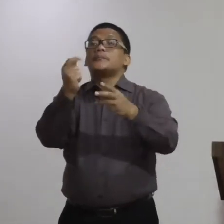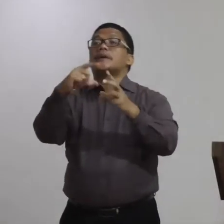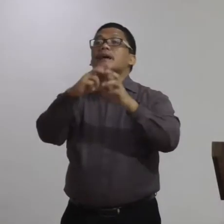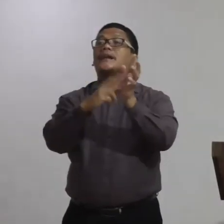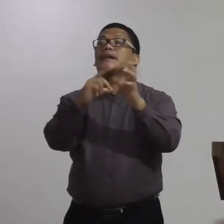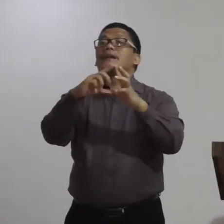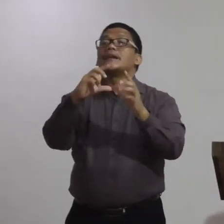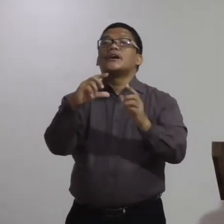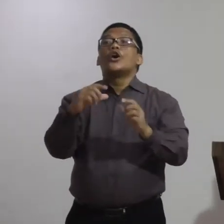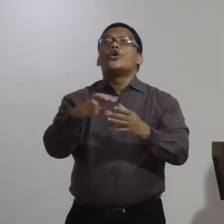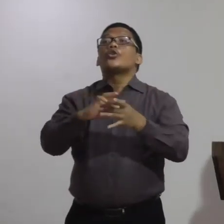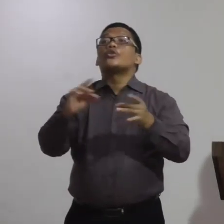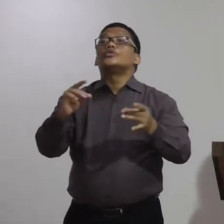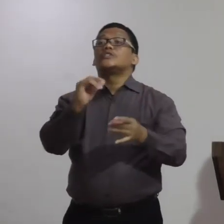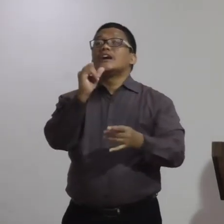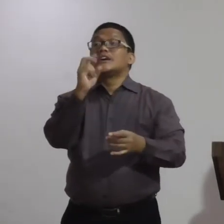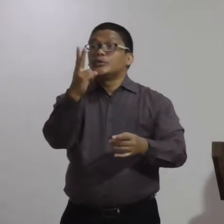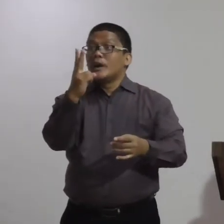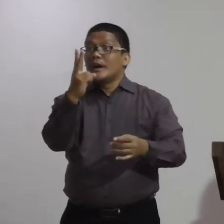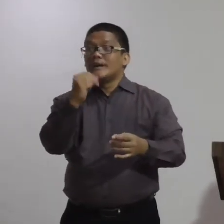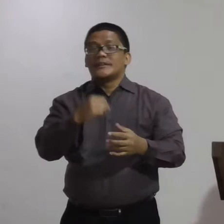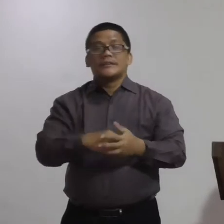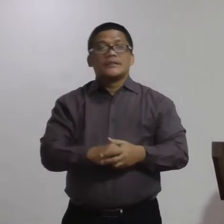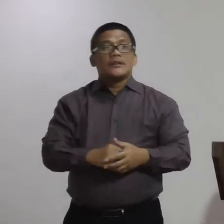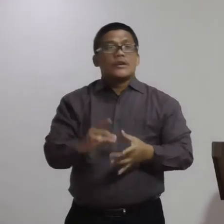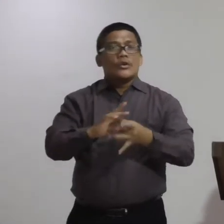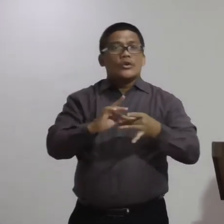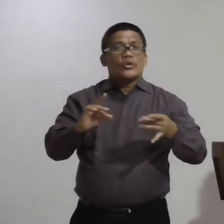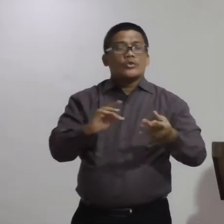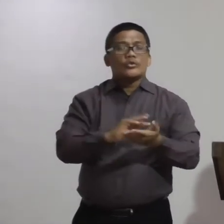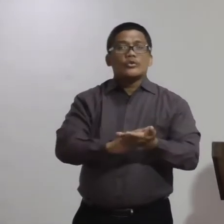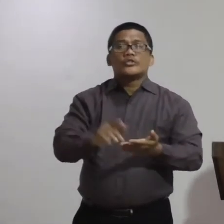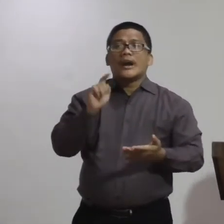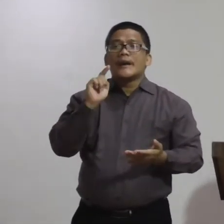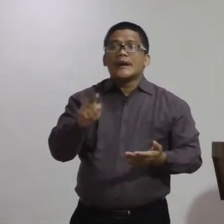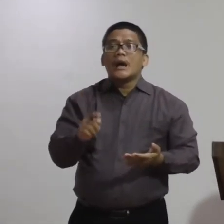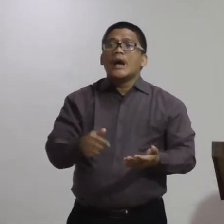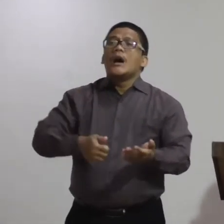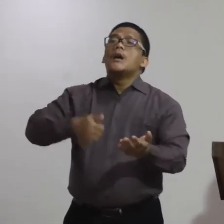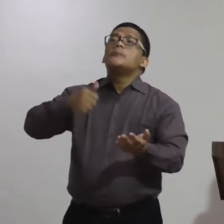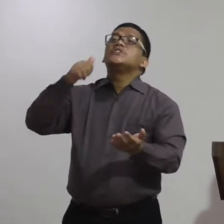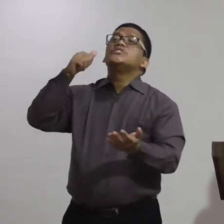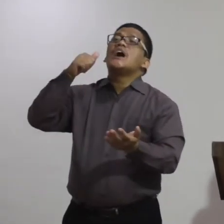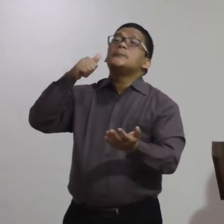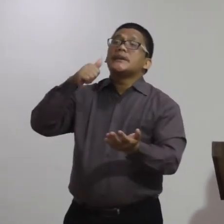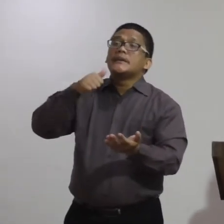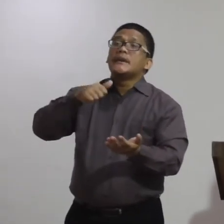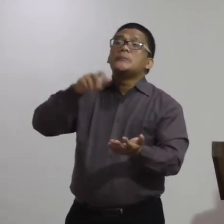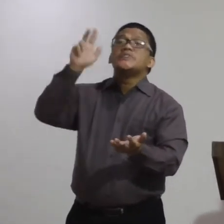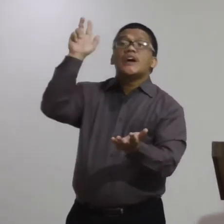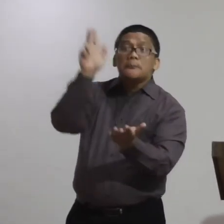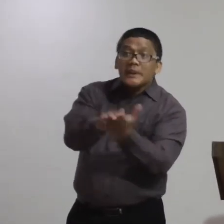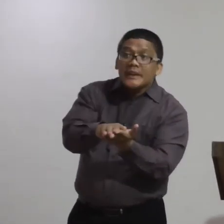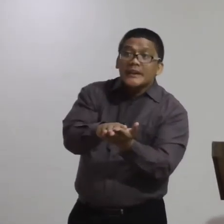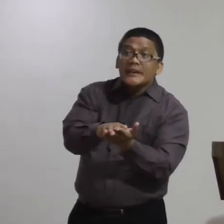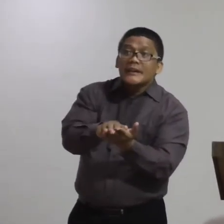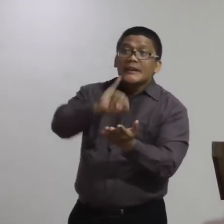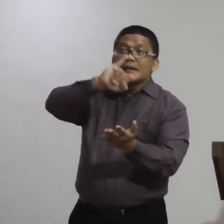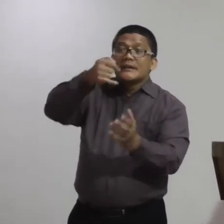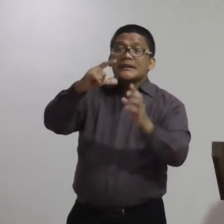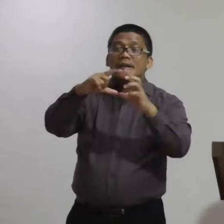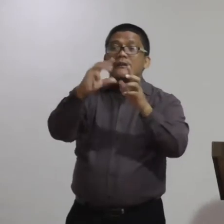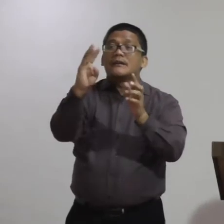gereja. Nah, Roh Kudus pribadi, Roh Kudus itu adalah menjamin hidup kita, ya, menjamin hidup